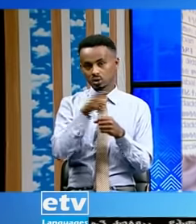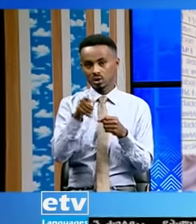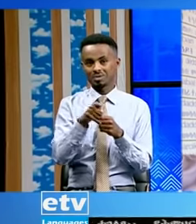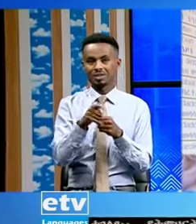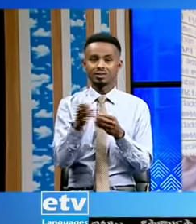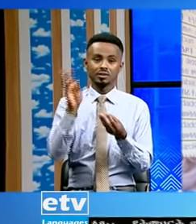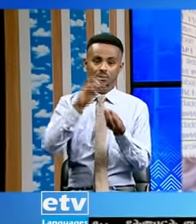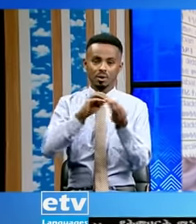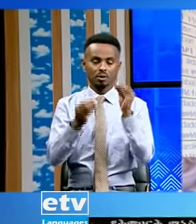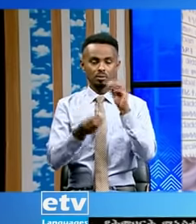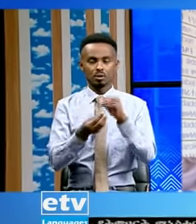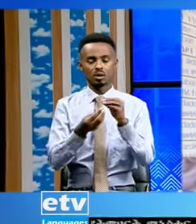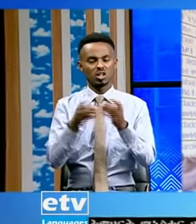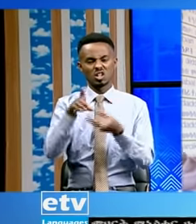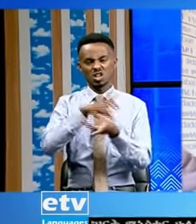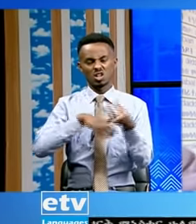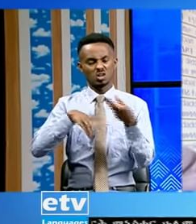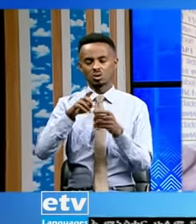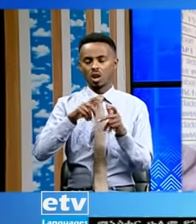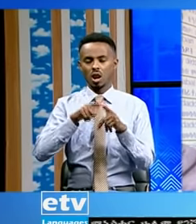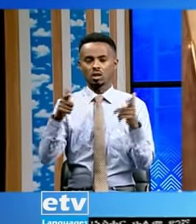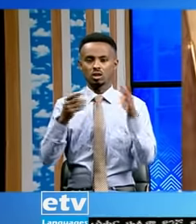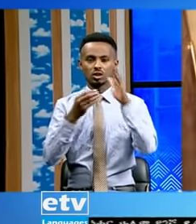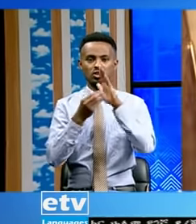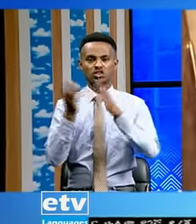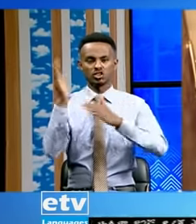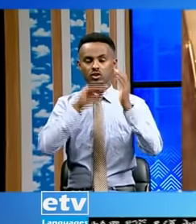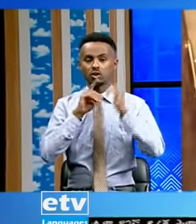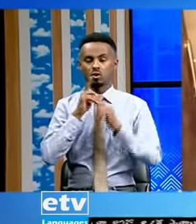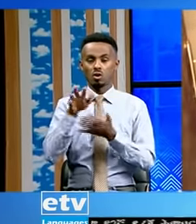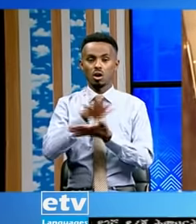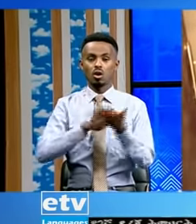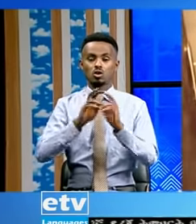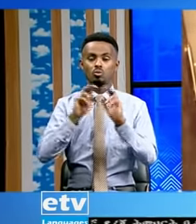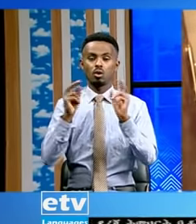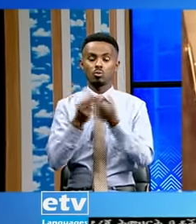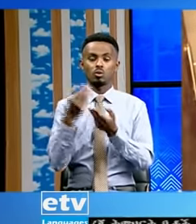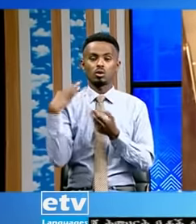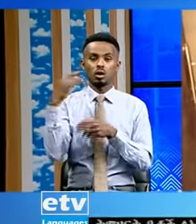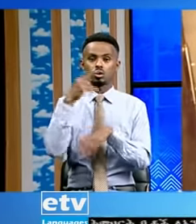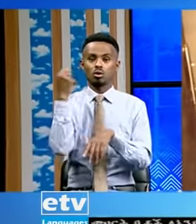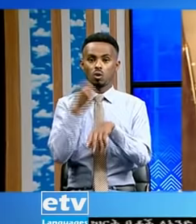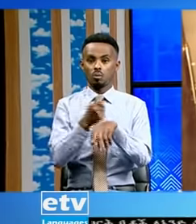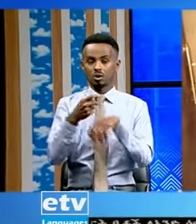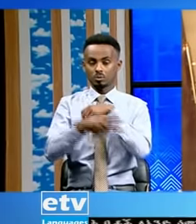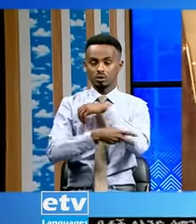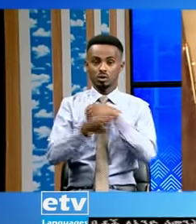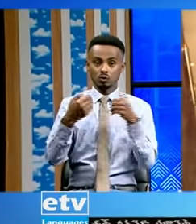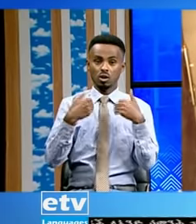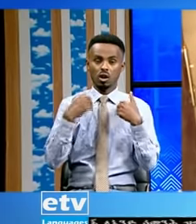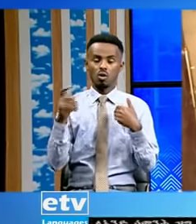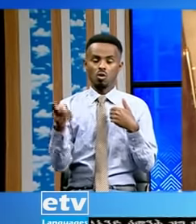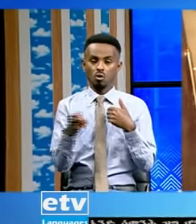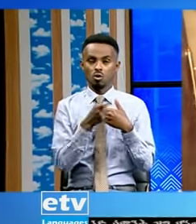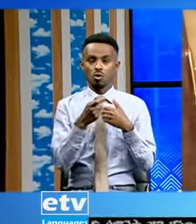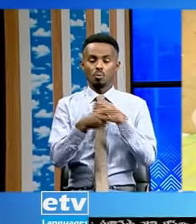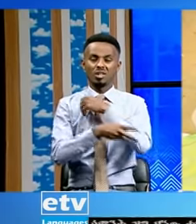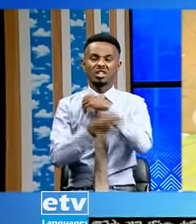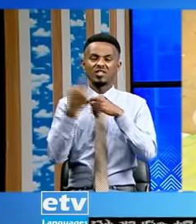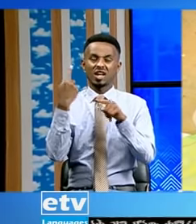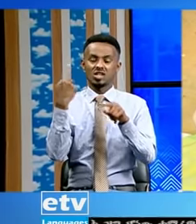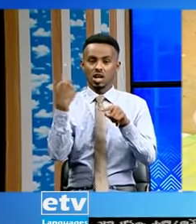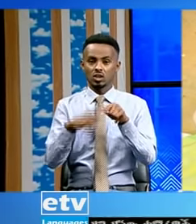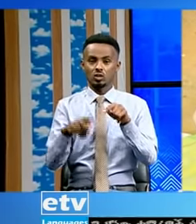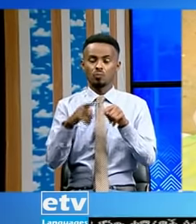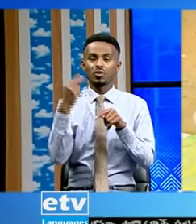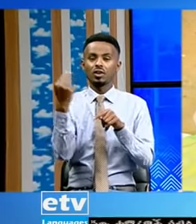እነዛም ሲጨማመርበት ለክልሉ ትልቅ ቻሌንጅ ነው። አሸባሪ ቡድኑ የጤና ተቋማትን መዝረፉ እንዳለ ሆኖ መዝረፍ